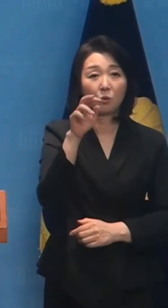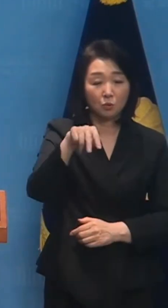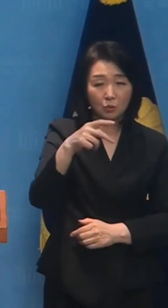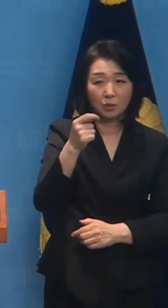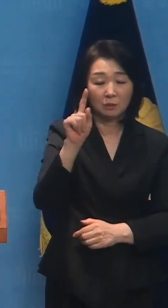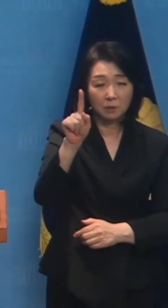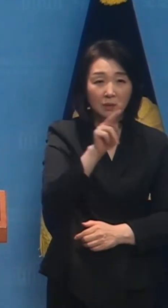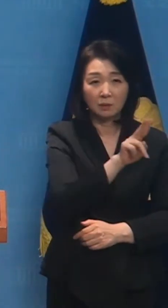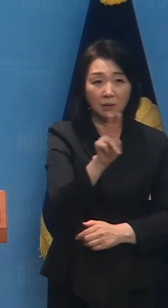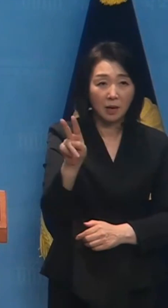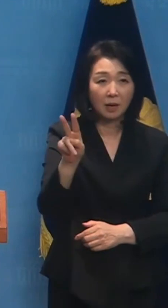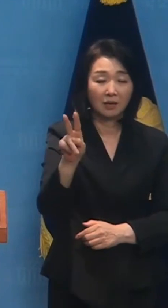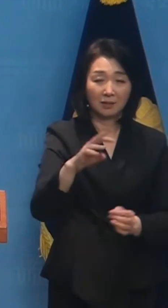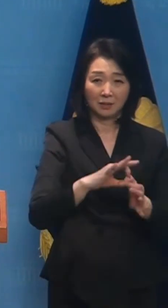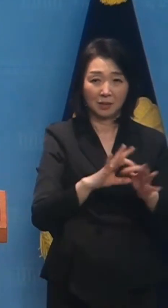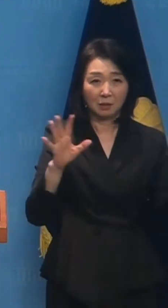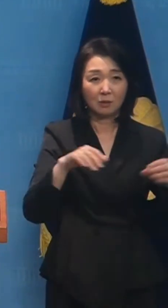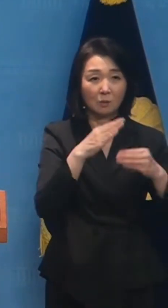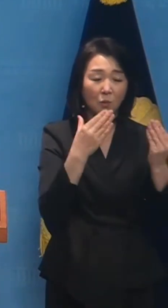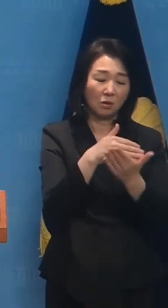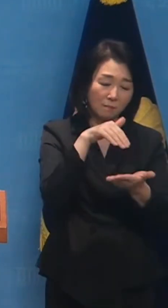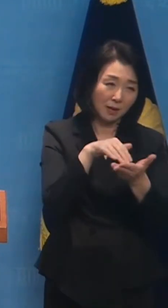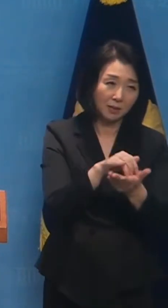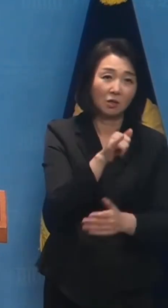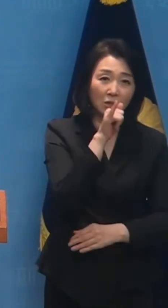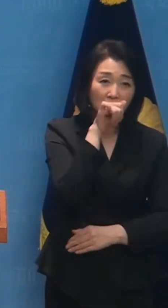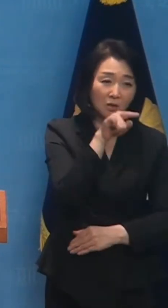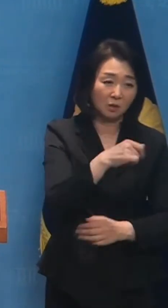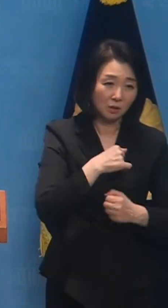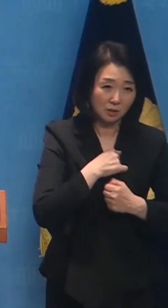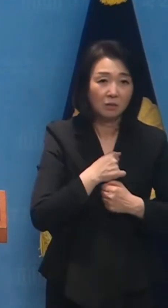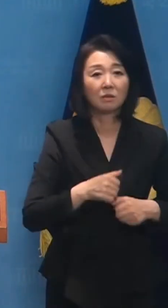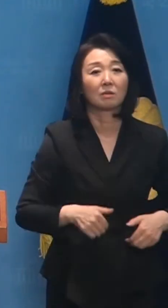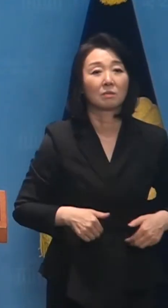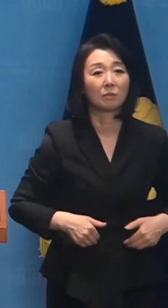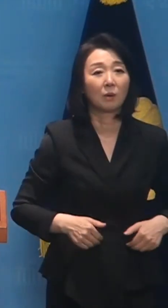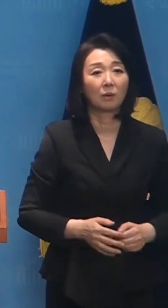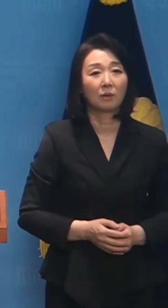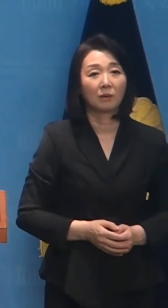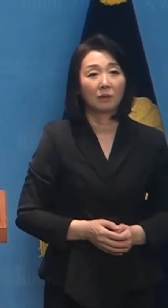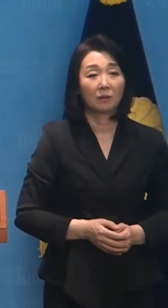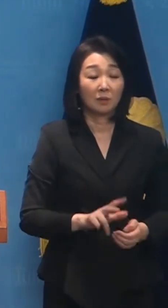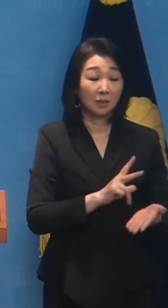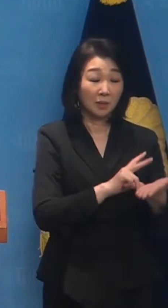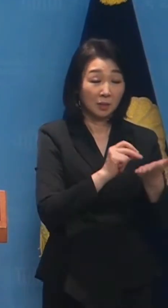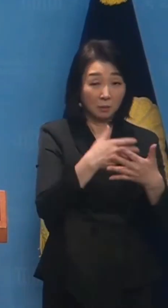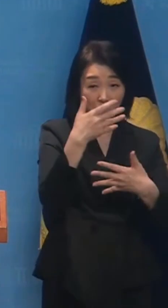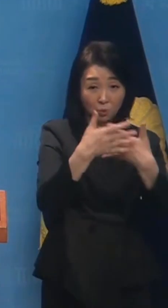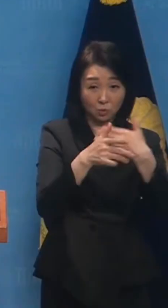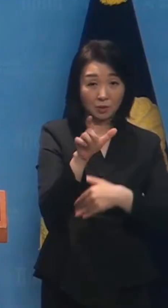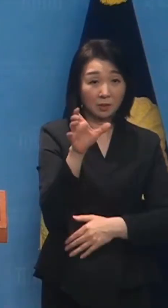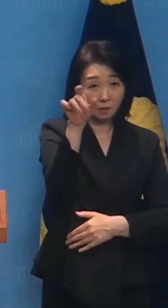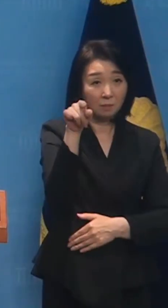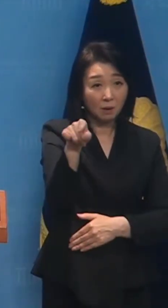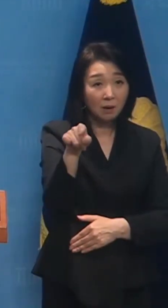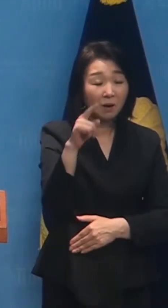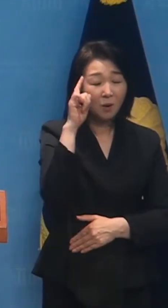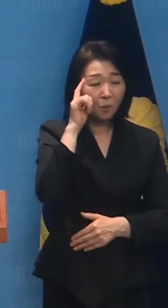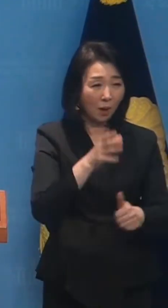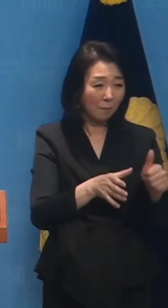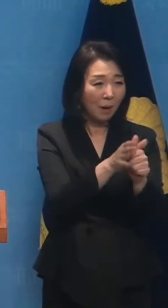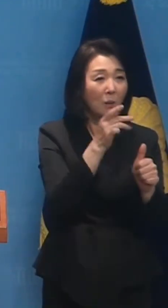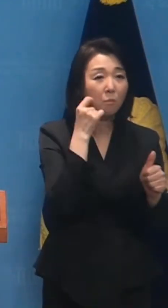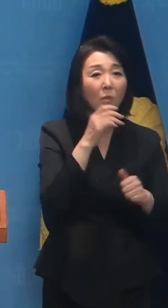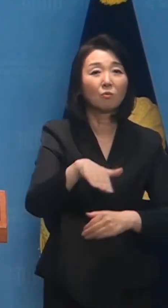여야 떠나 모두들 반성하고 이거 지켜야 한다 라는 제목의 동영상은 타격하지